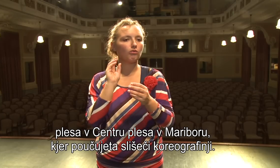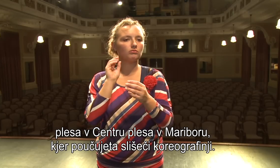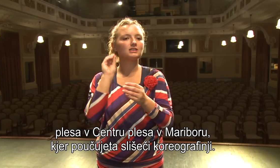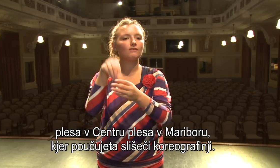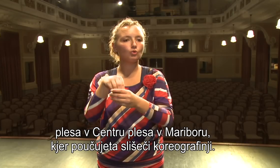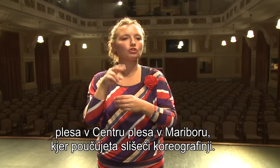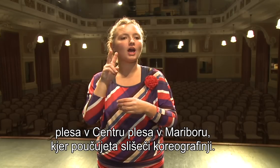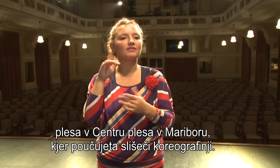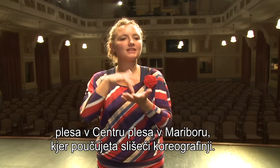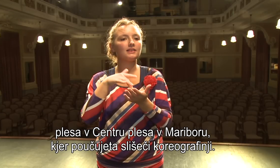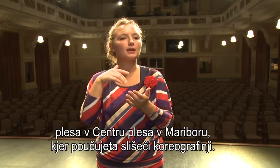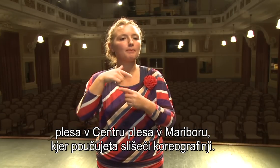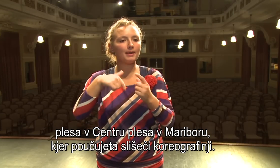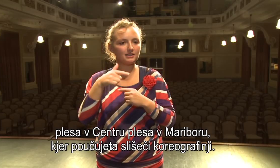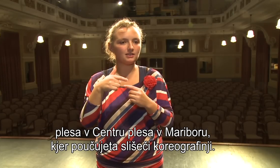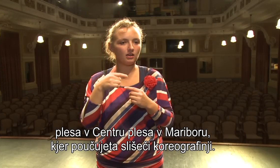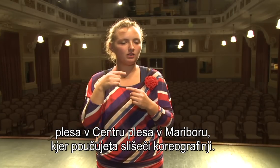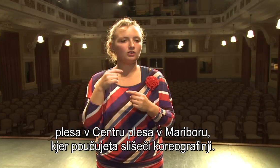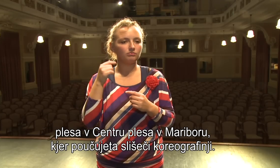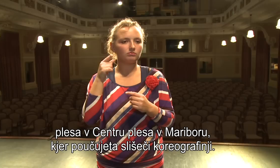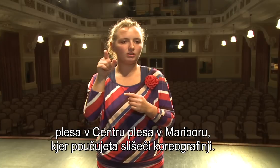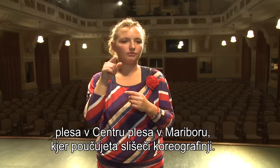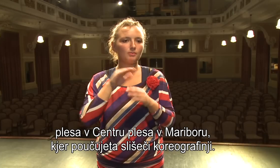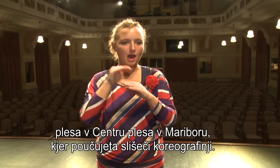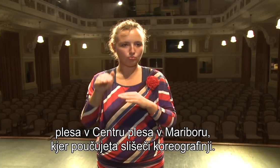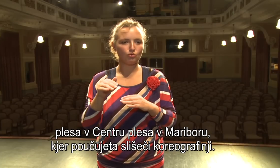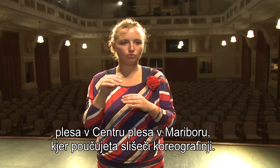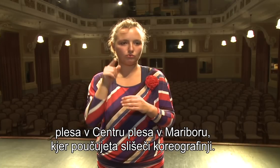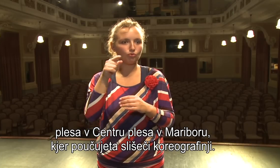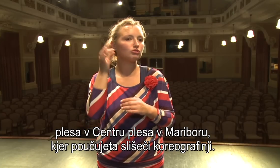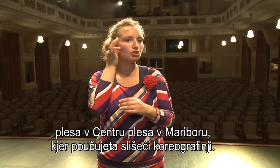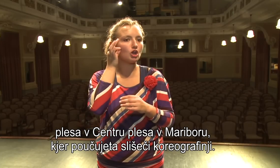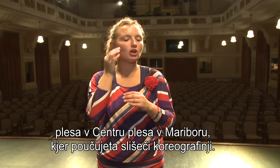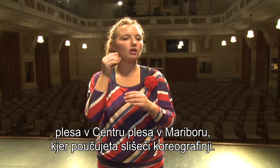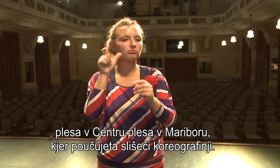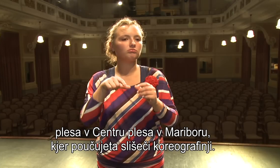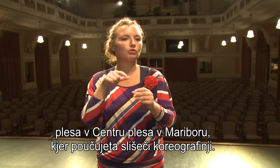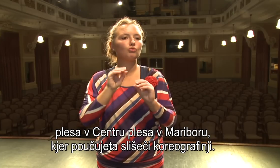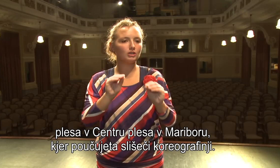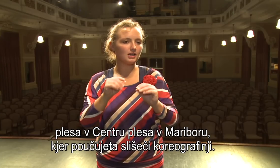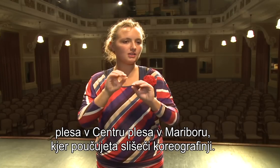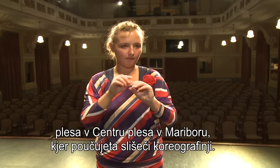sem te prišla v center plesa v Mariboru, tudi Šeša učiteljica